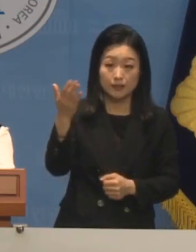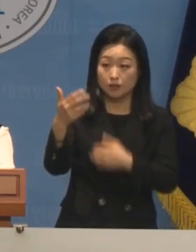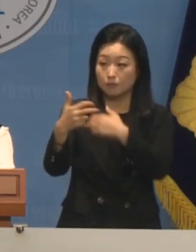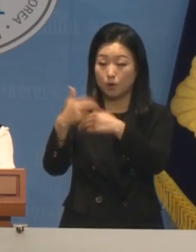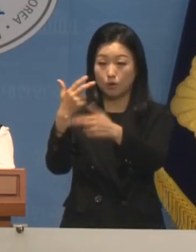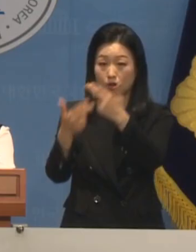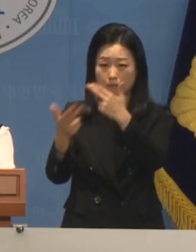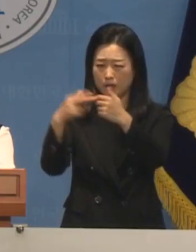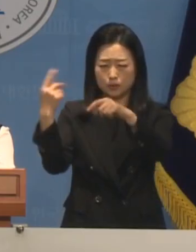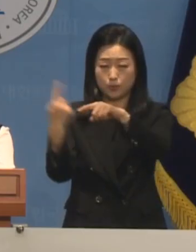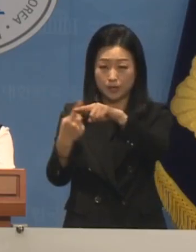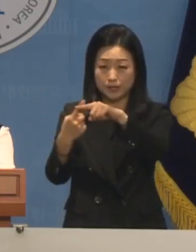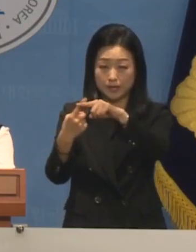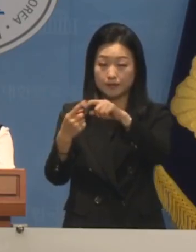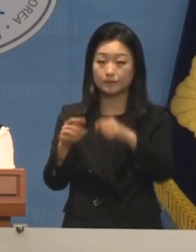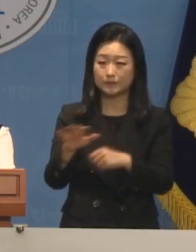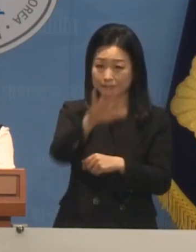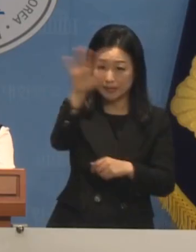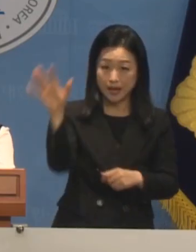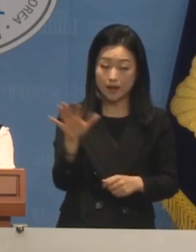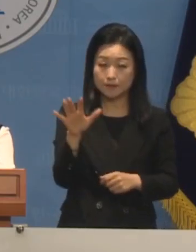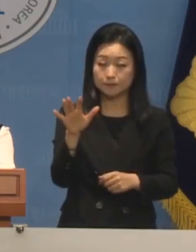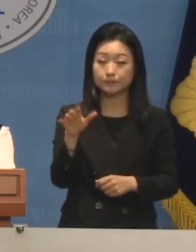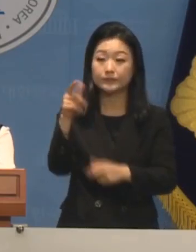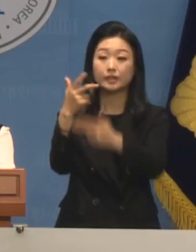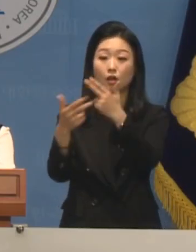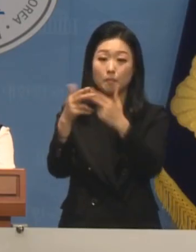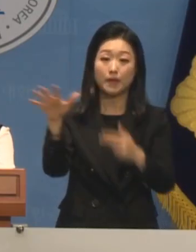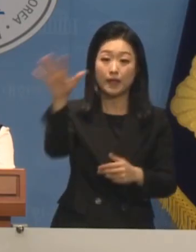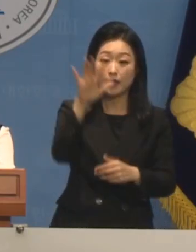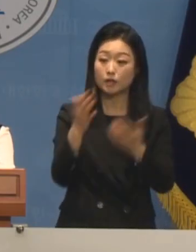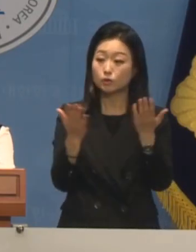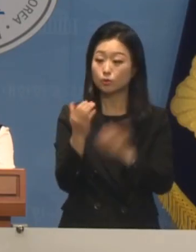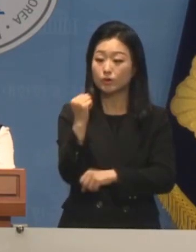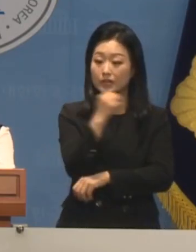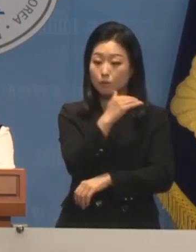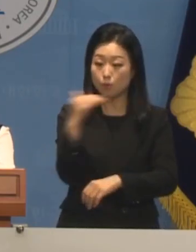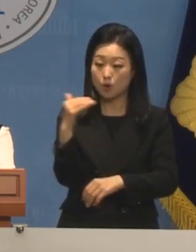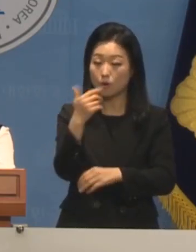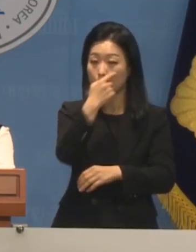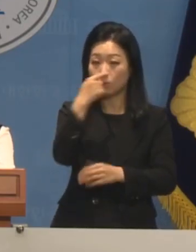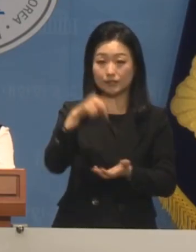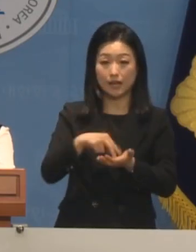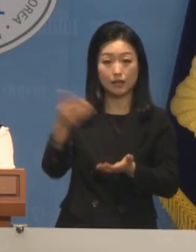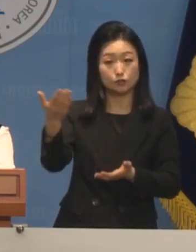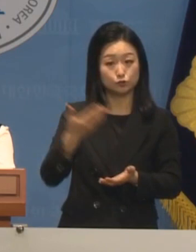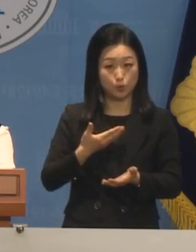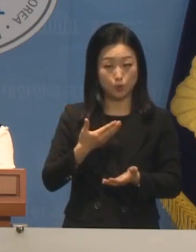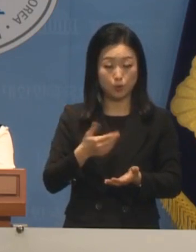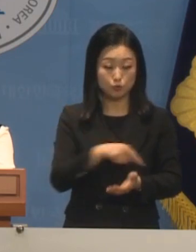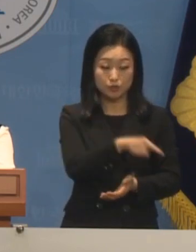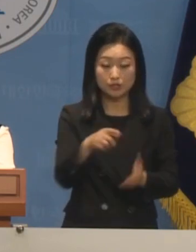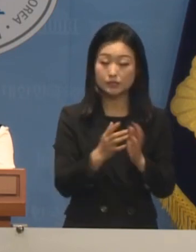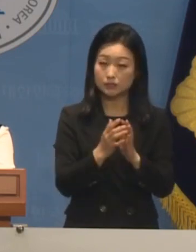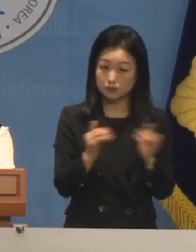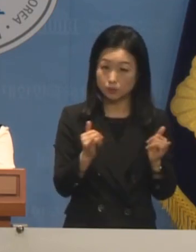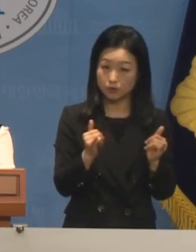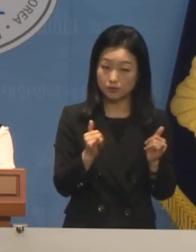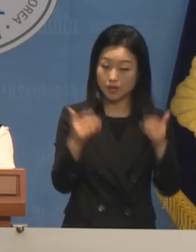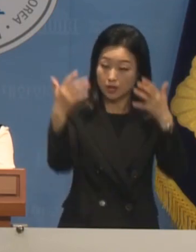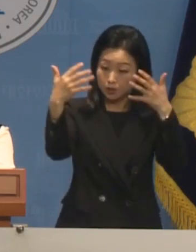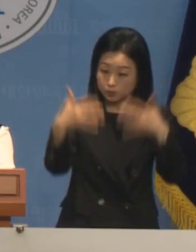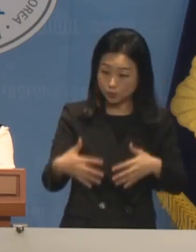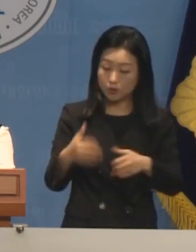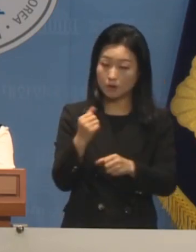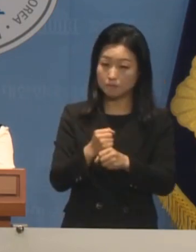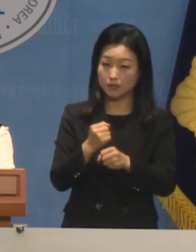마찬가지입니다 의협 병협 한의협 취업이 노동 기본권 보장 전문 의료 직종에 최소한의 노동 조건을